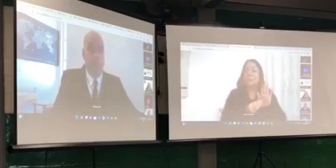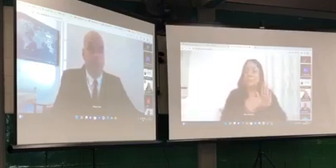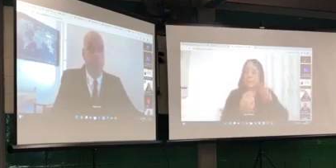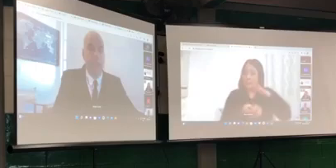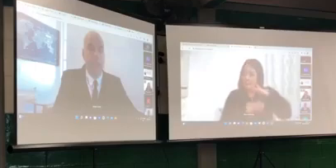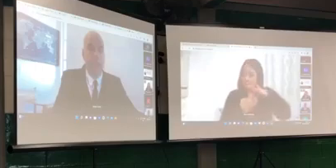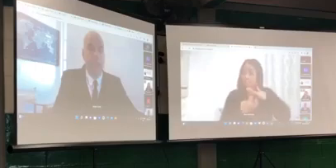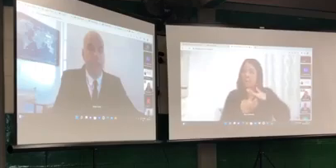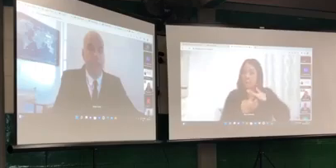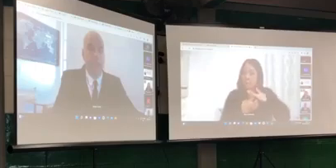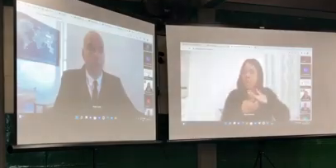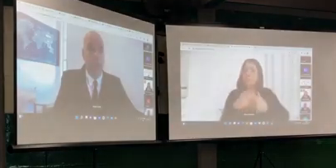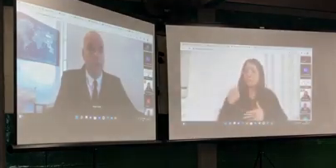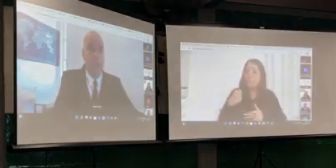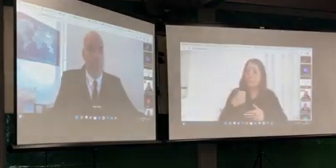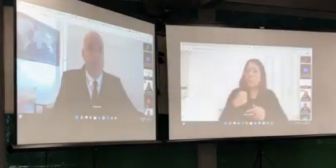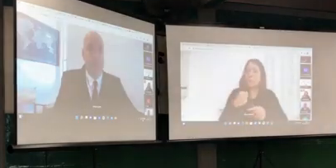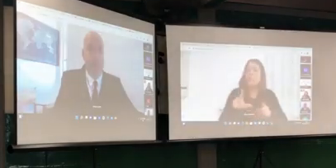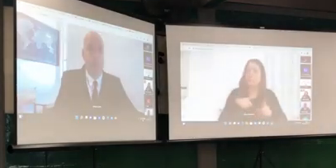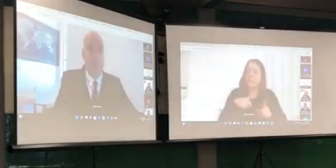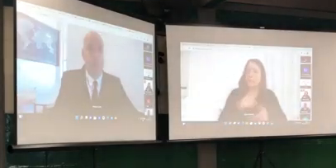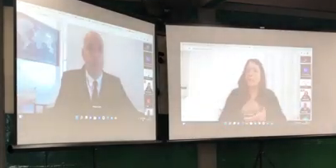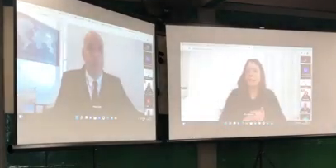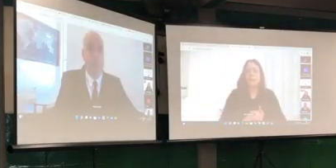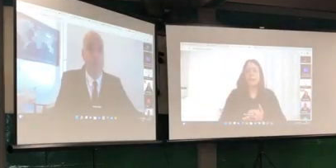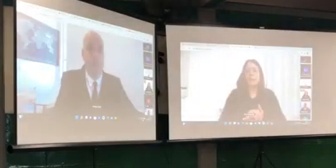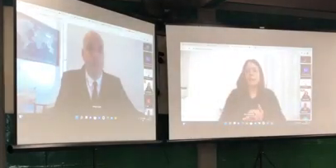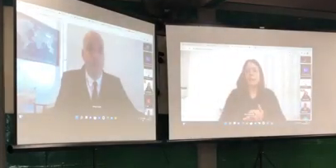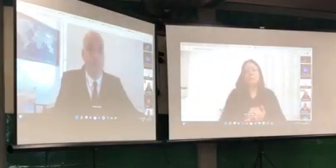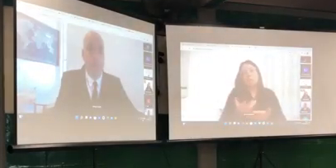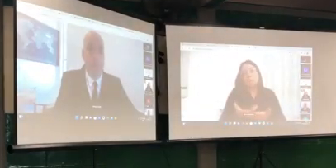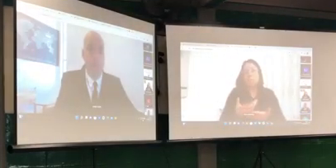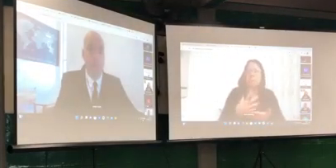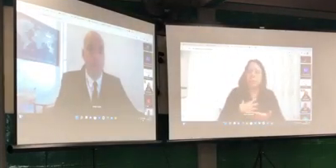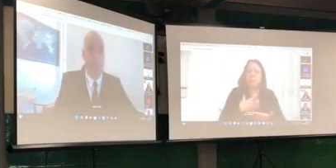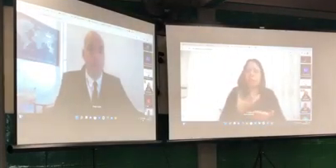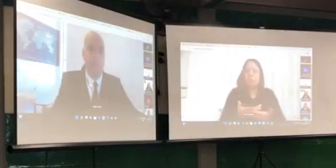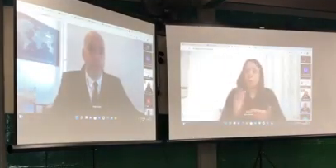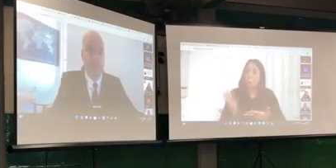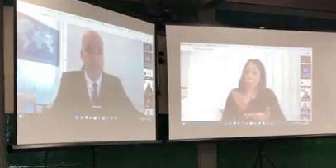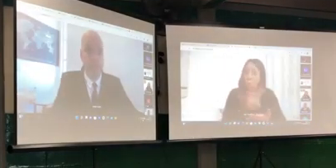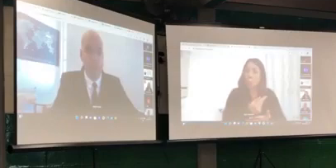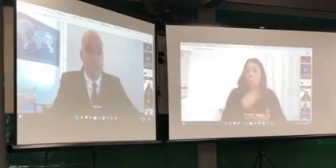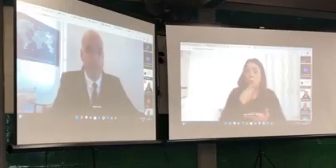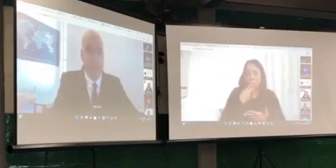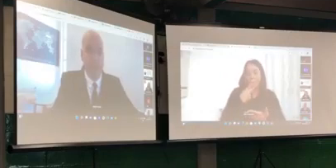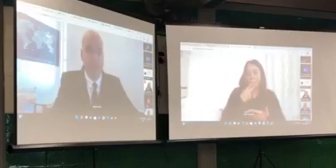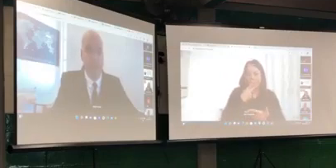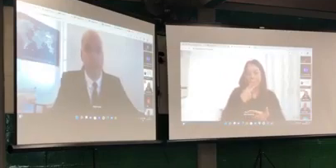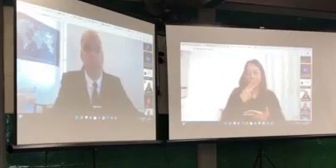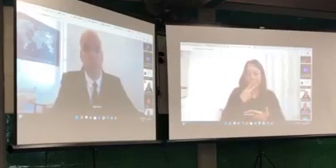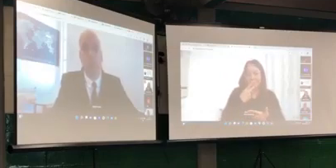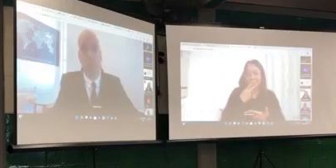elas devem promover, né, de certa forma, tudo isso que a gente está falando, né? A